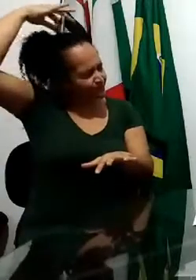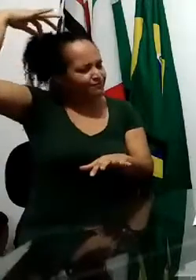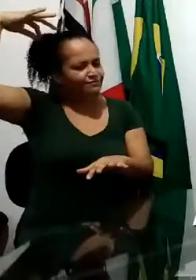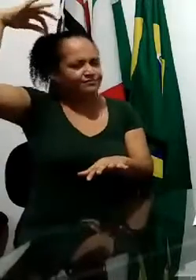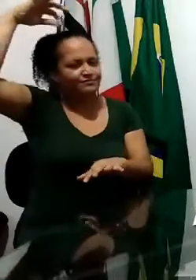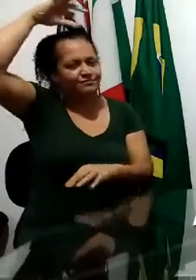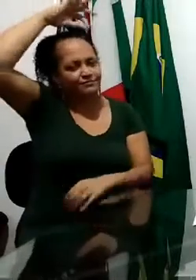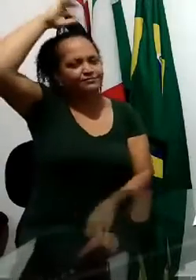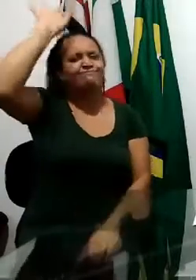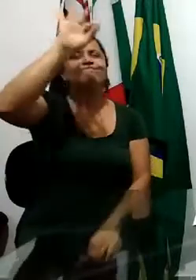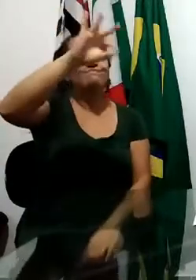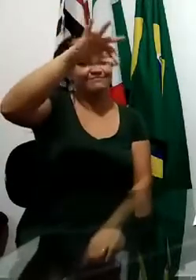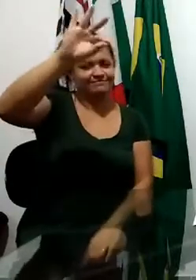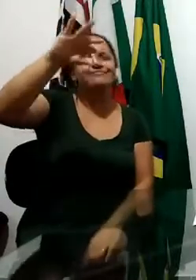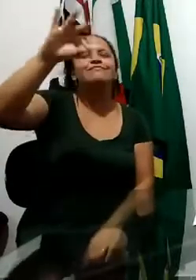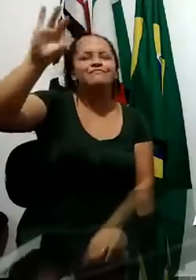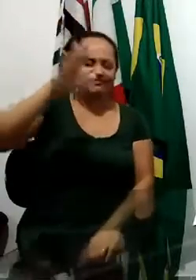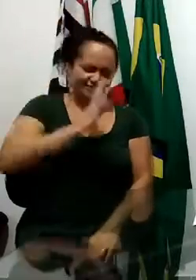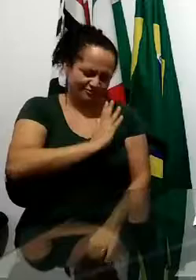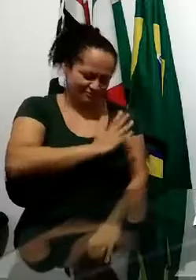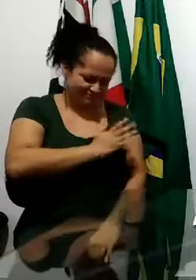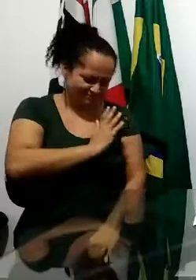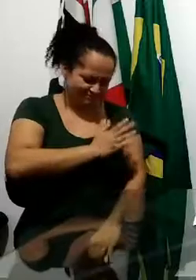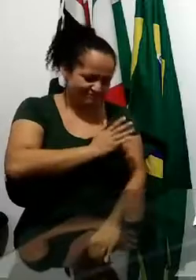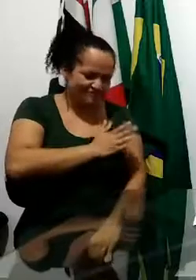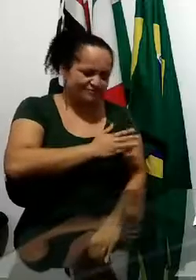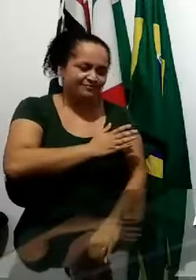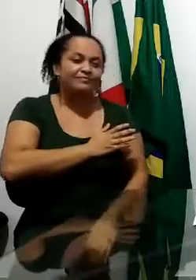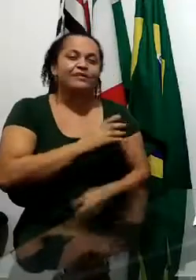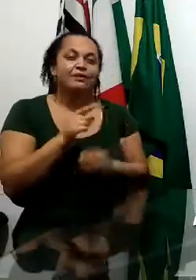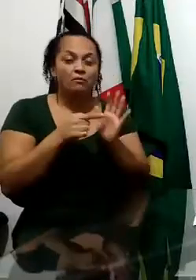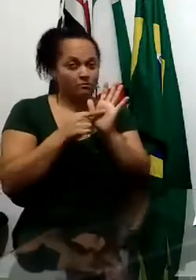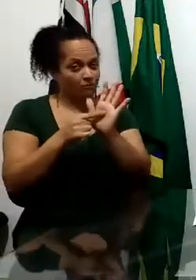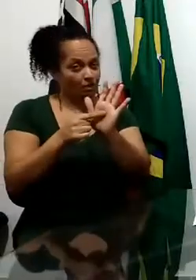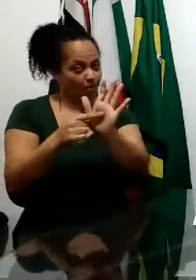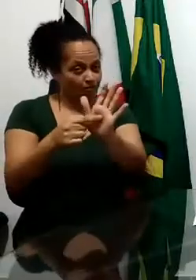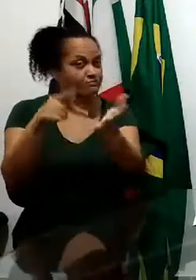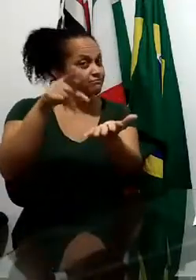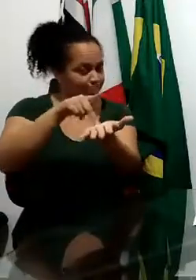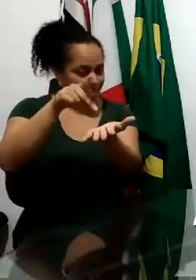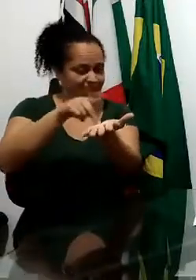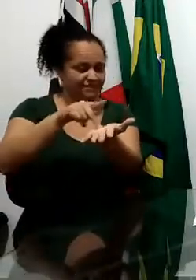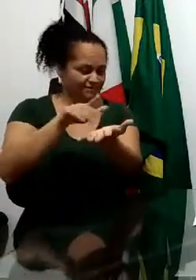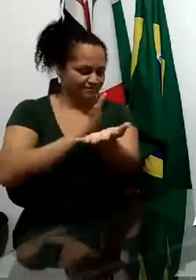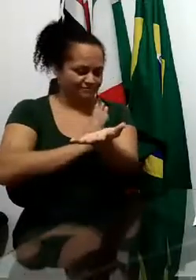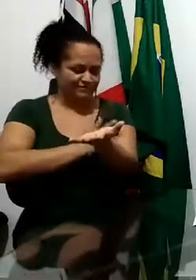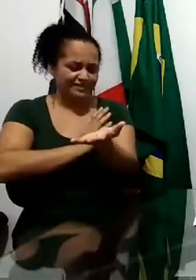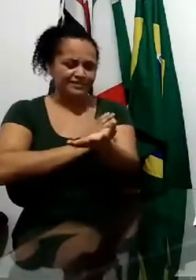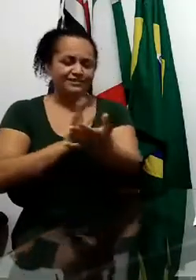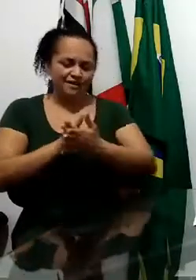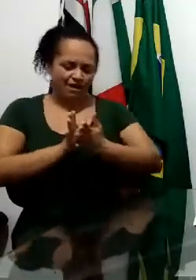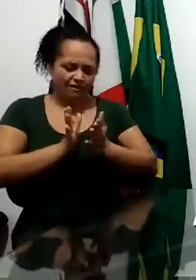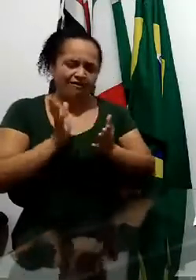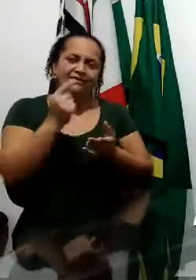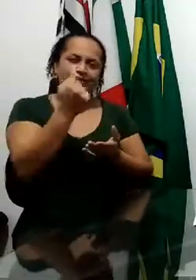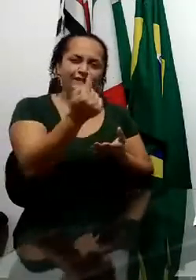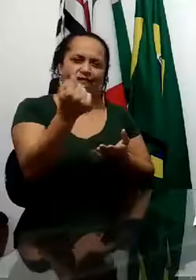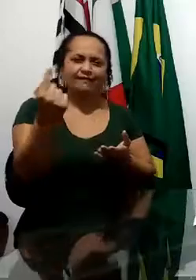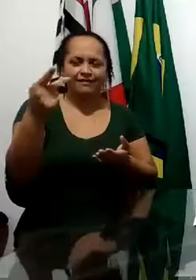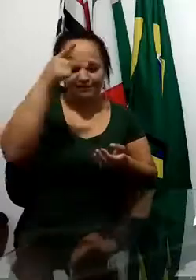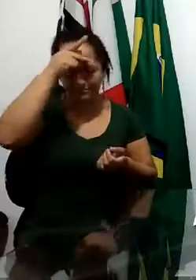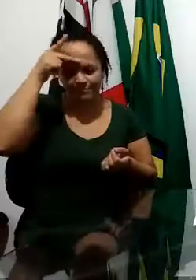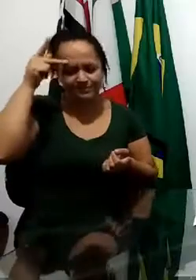da palavra em cada coração. Vivifica a verdade nos corações de cada ouvinte, Pai. E